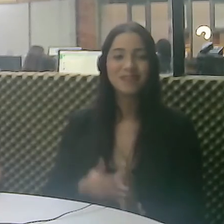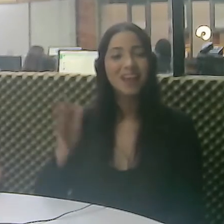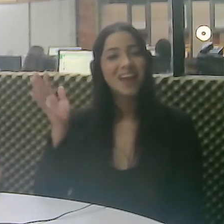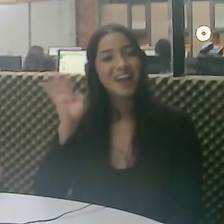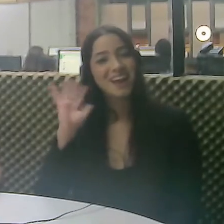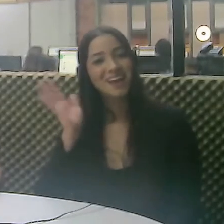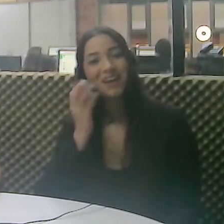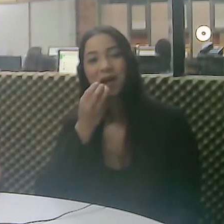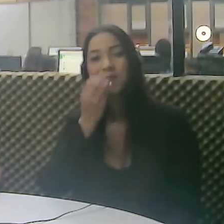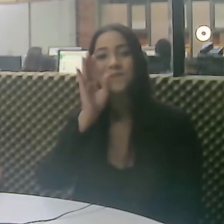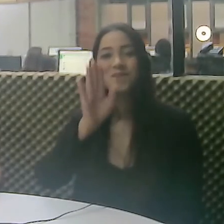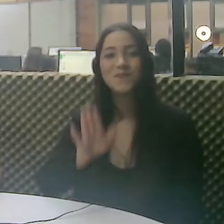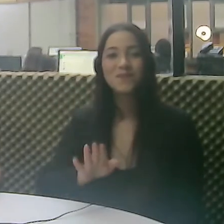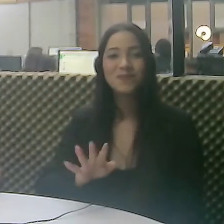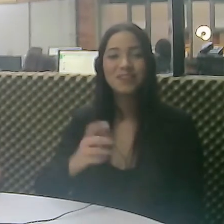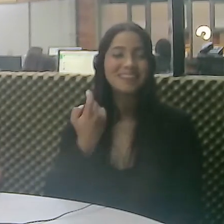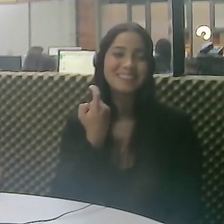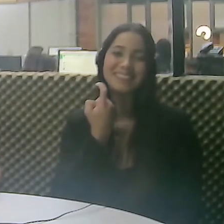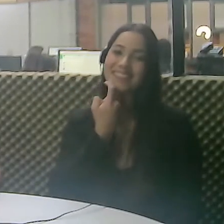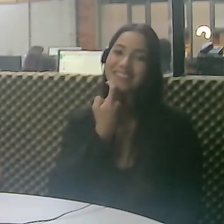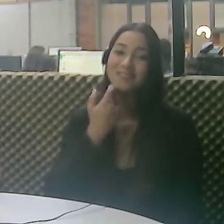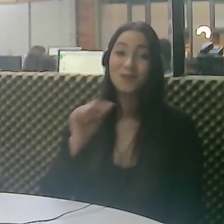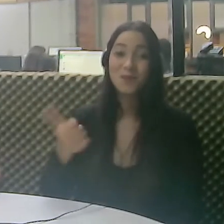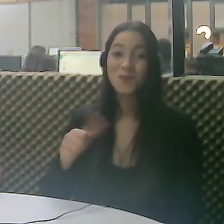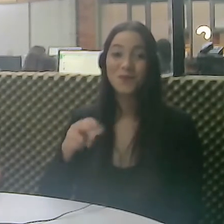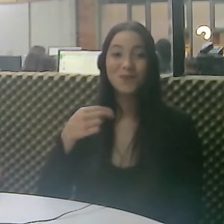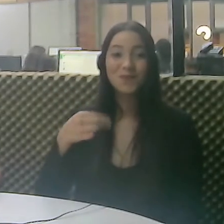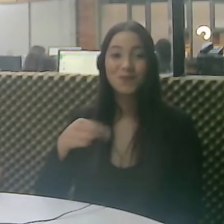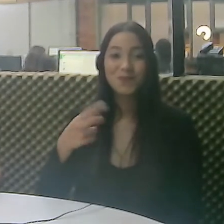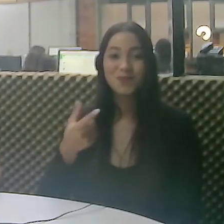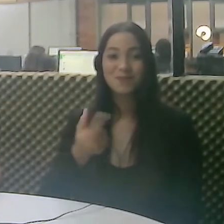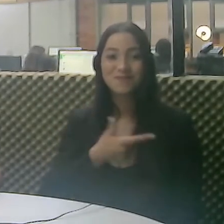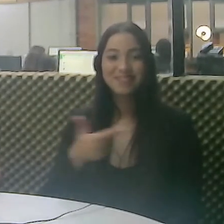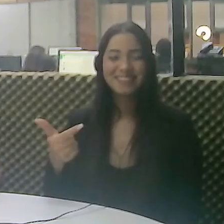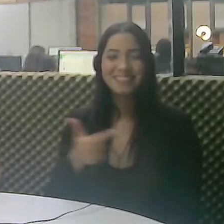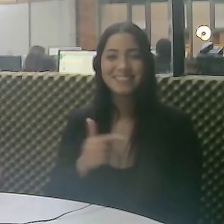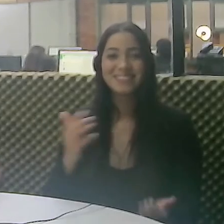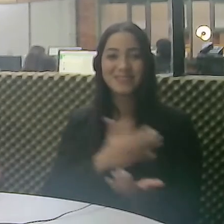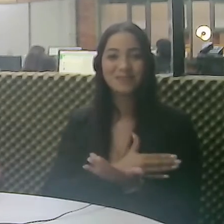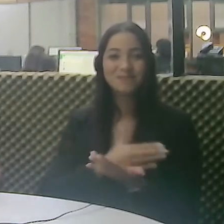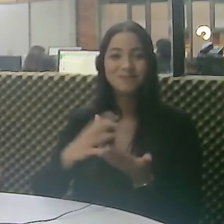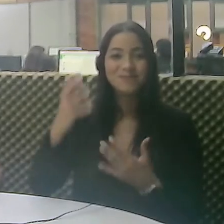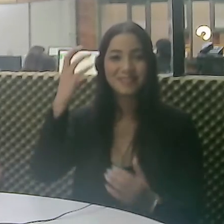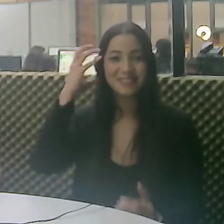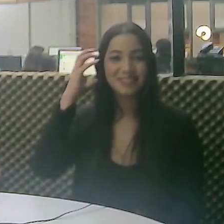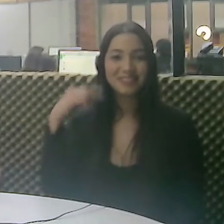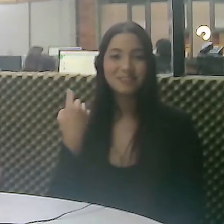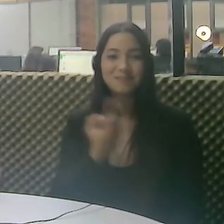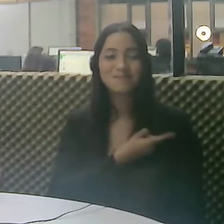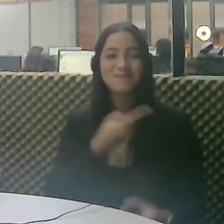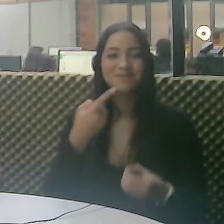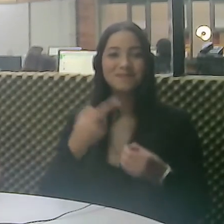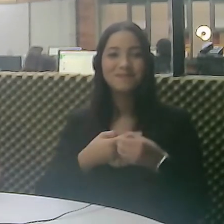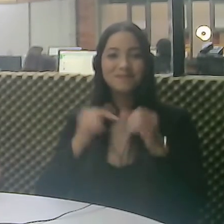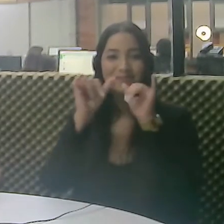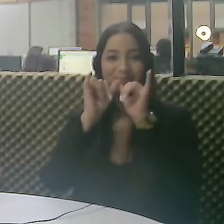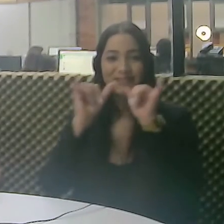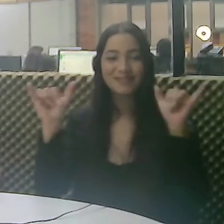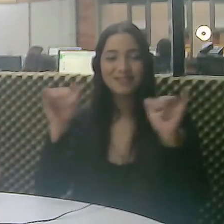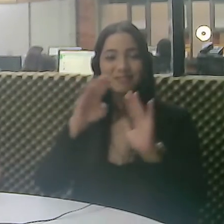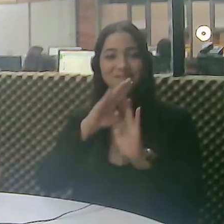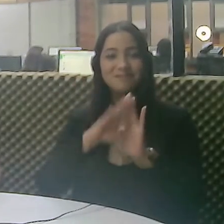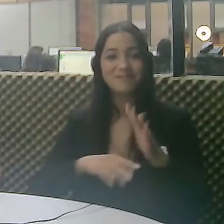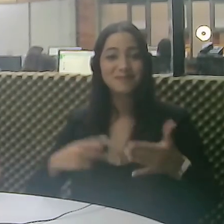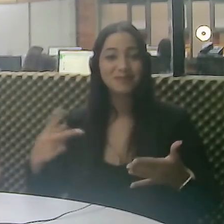Olá boa tarde hoje é sexta-feira dia 11 de novembro de 2022 está no ar a rádio nossa cidade com boletim de